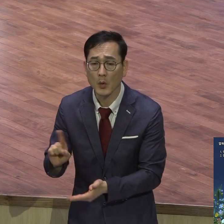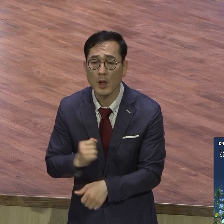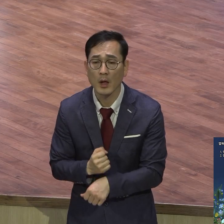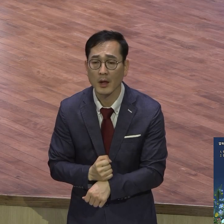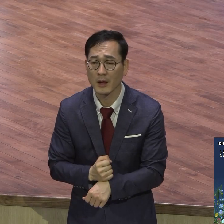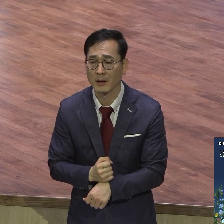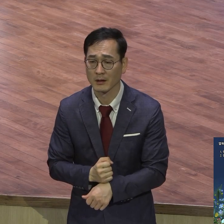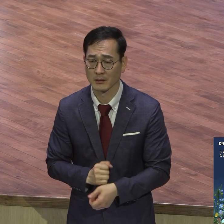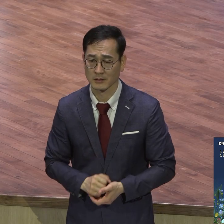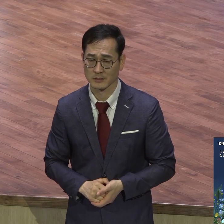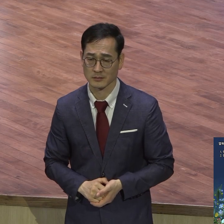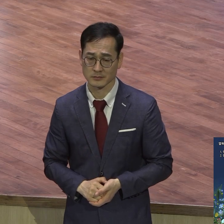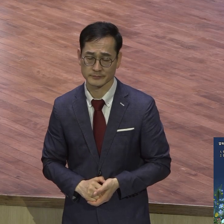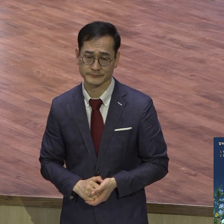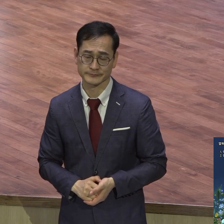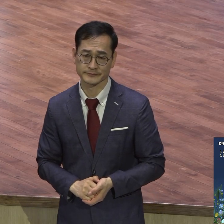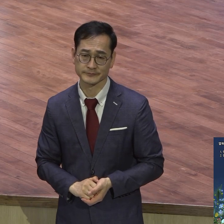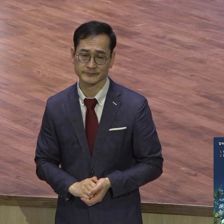아무 의미가 없습니다.